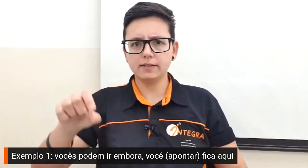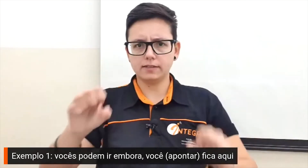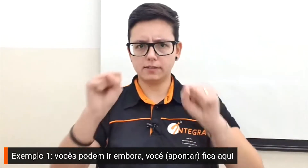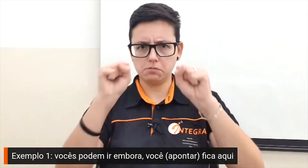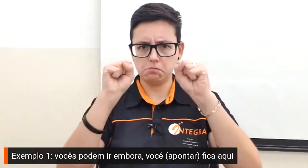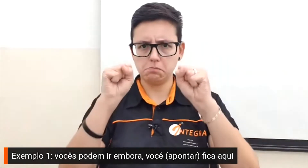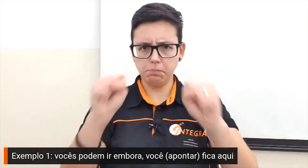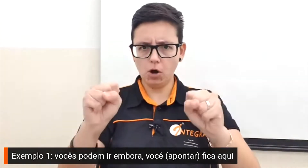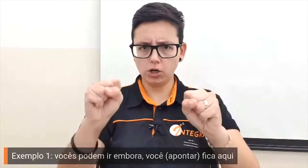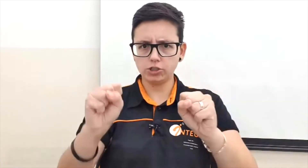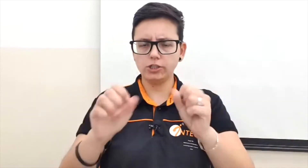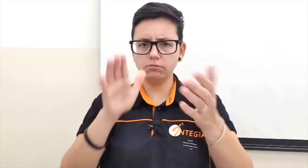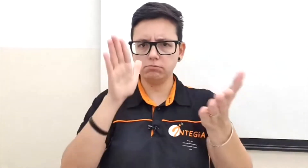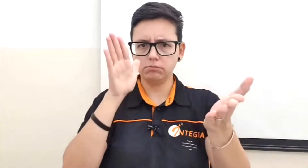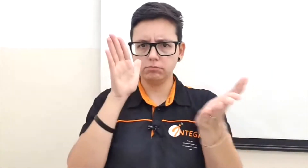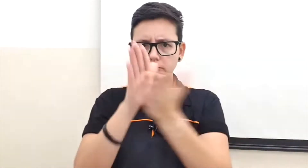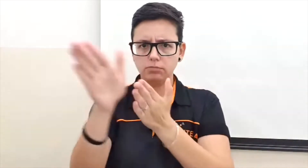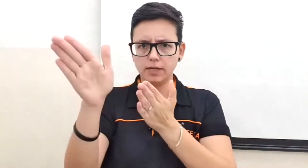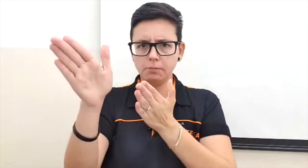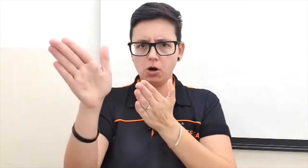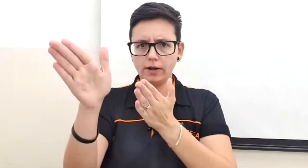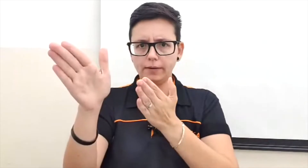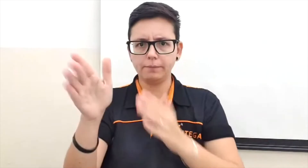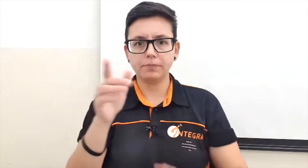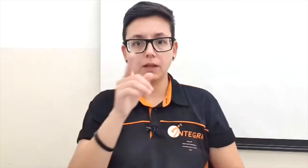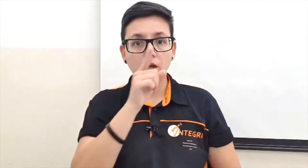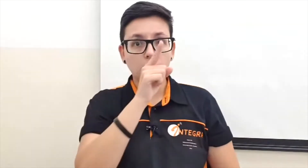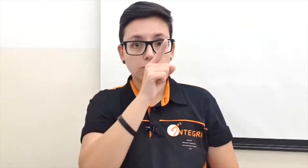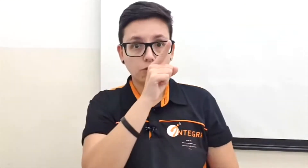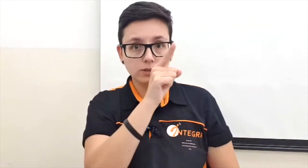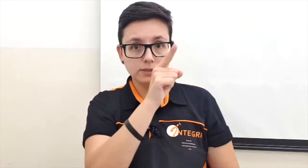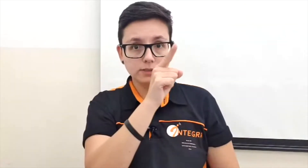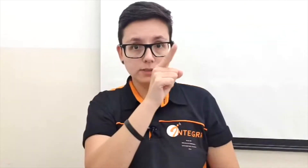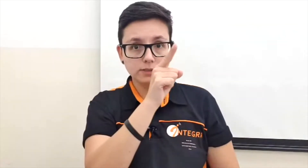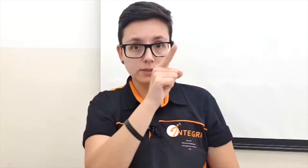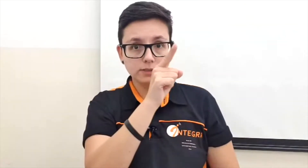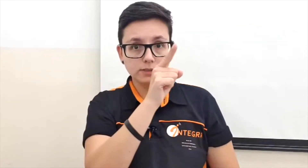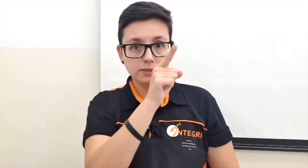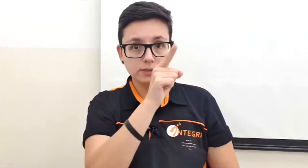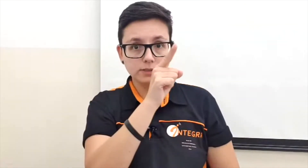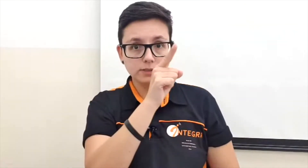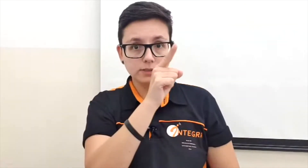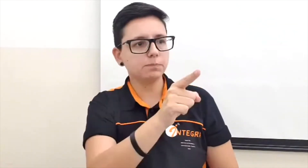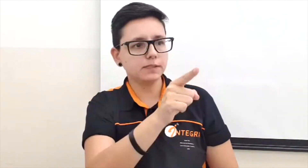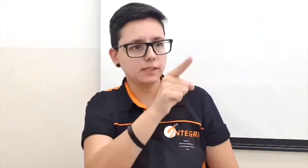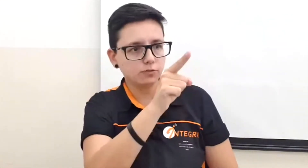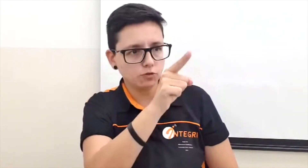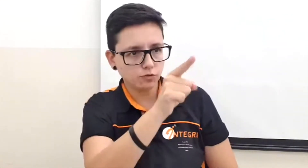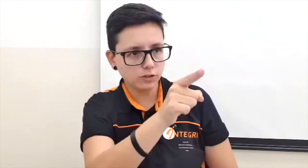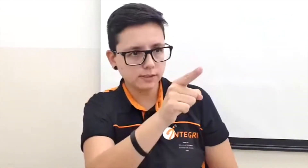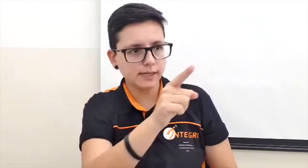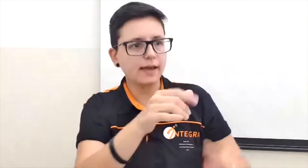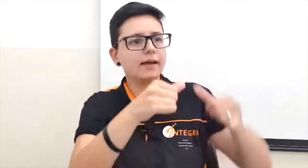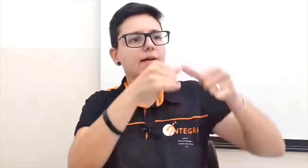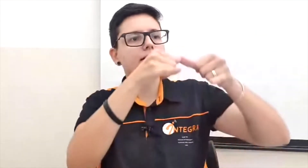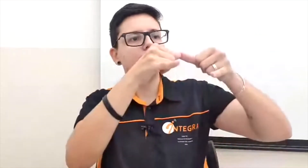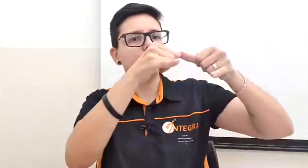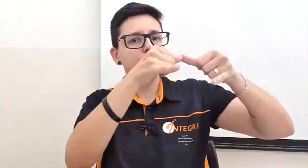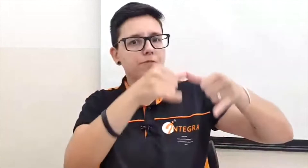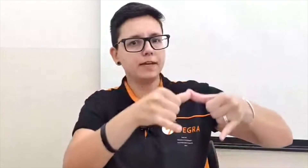vocês podem ir embora. Você, aponta para alguém específico, você